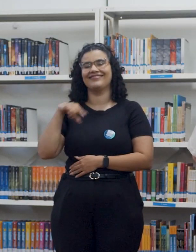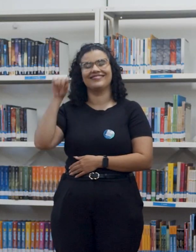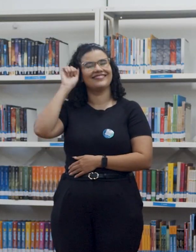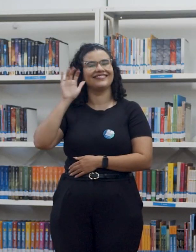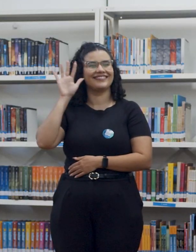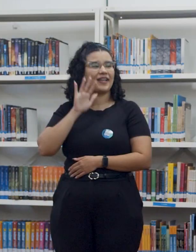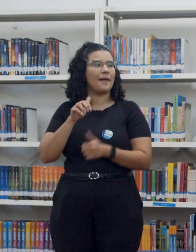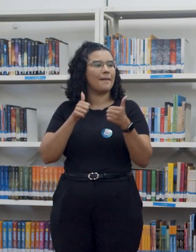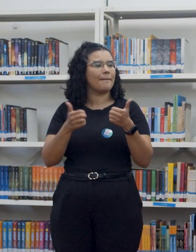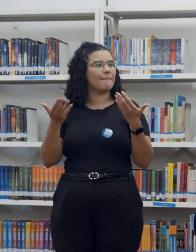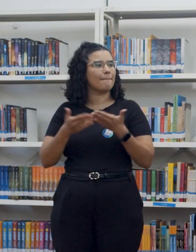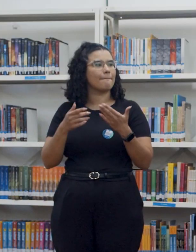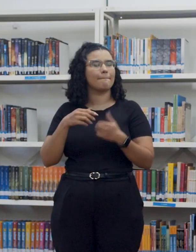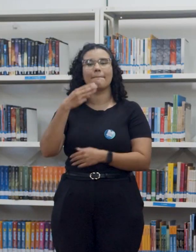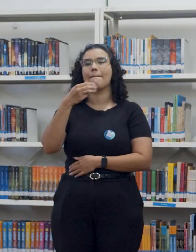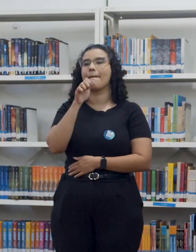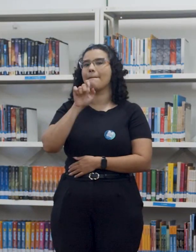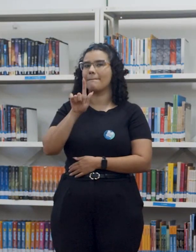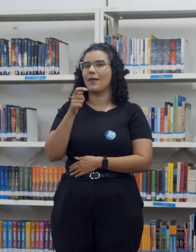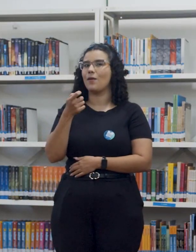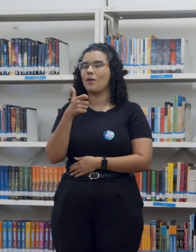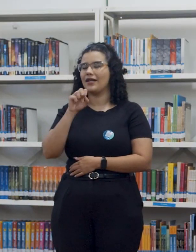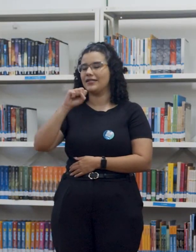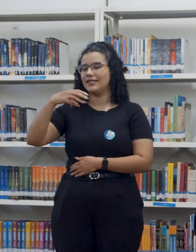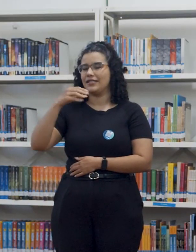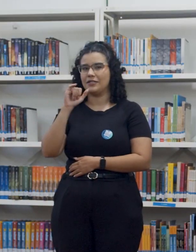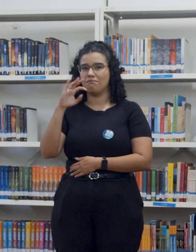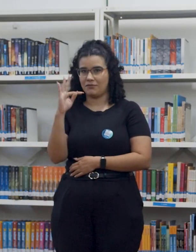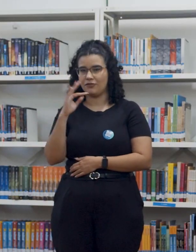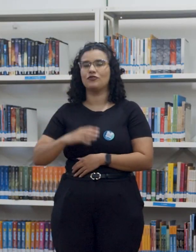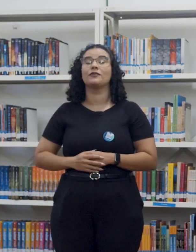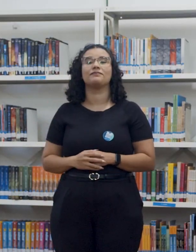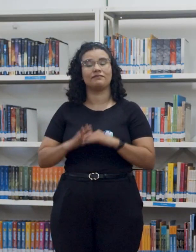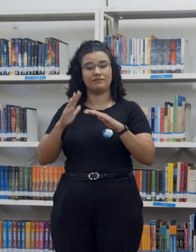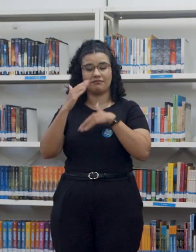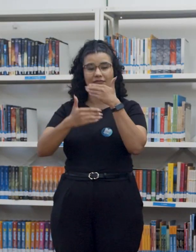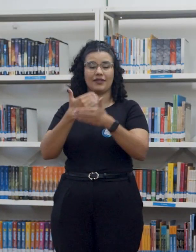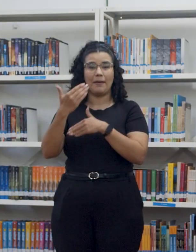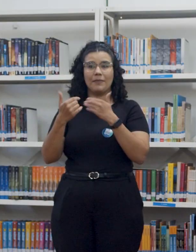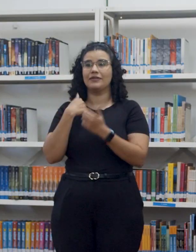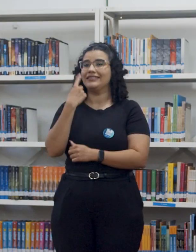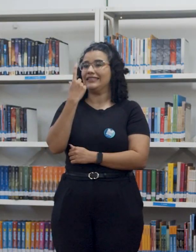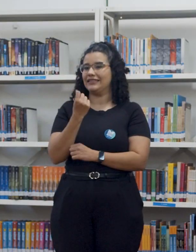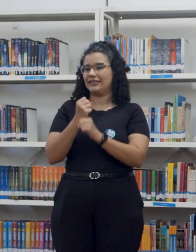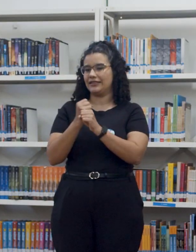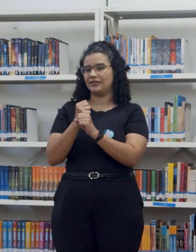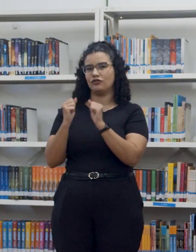Pronto. Meg Quase Smith. Depois de conviver 16 anos com a